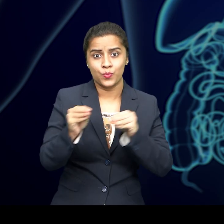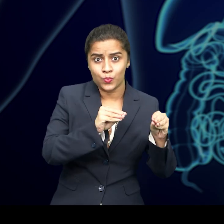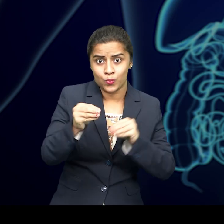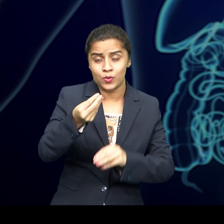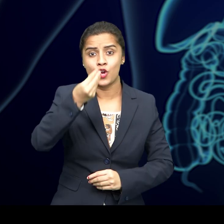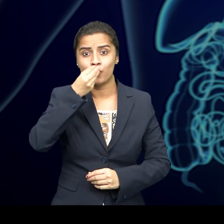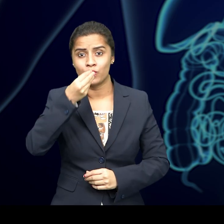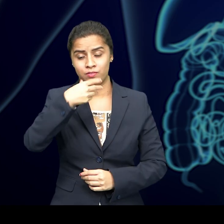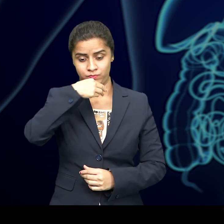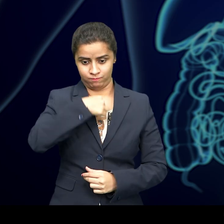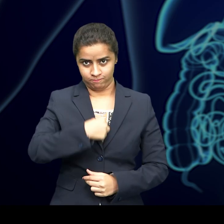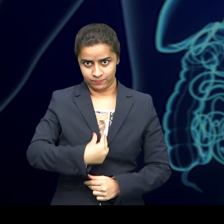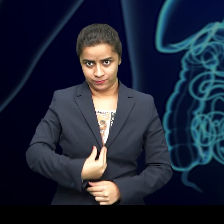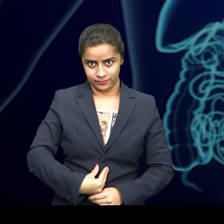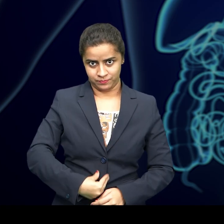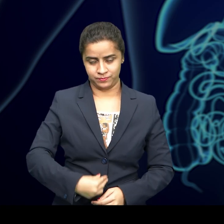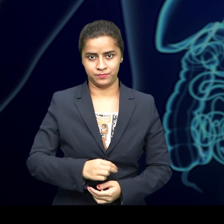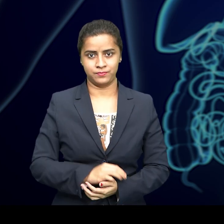क्रमाकुंचन।